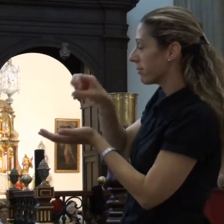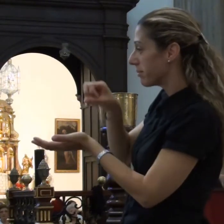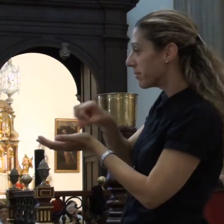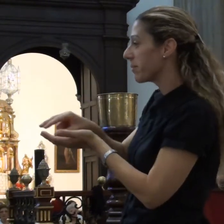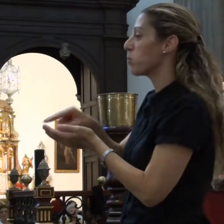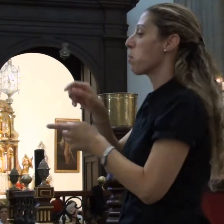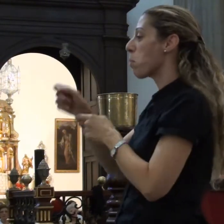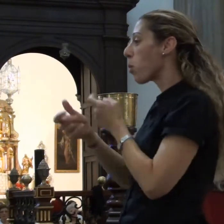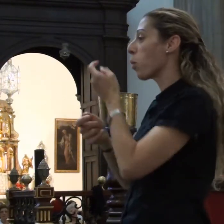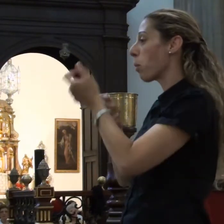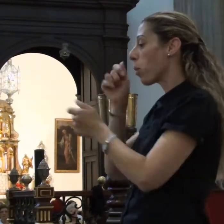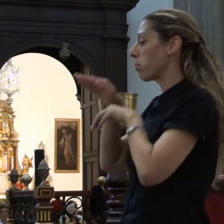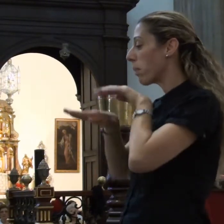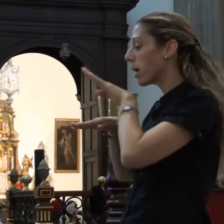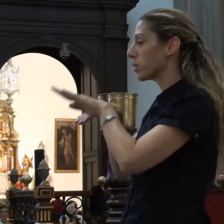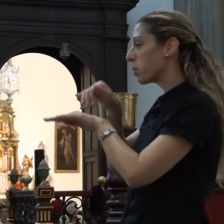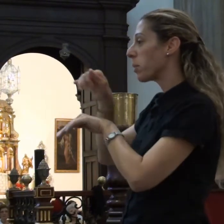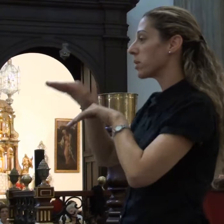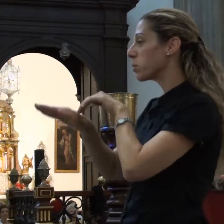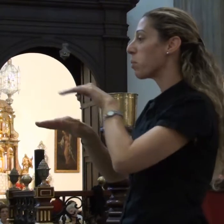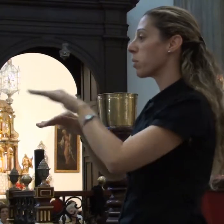paso a paso